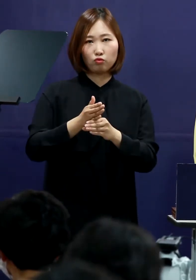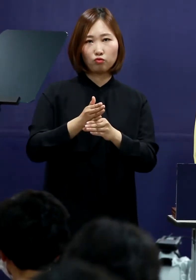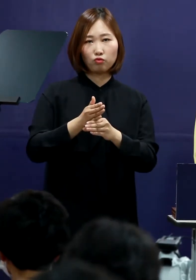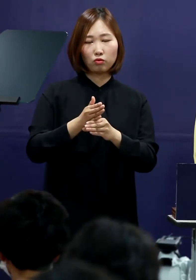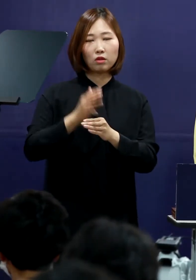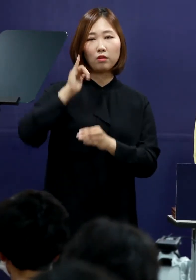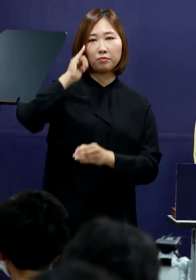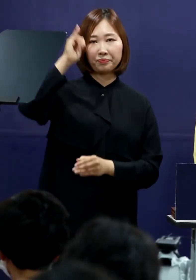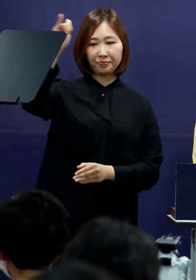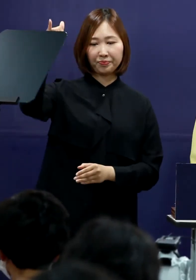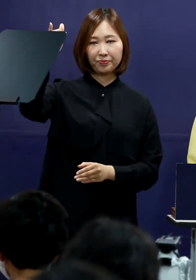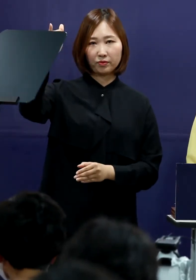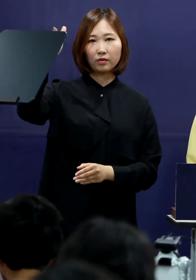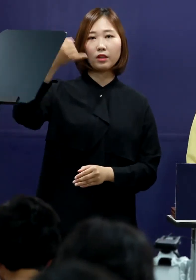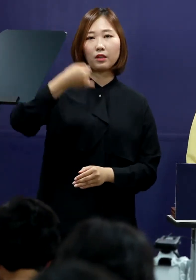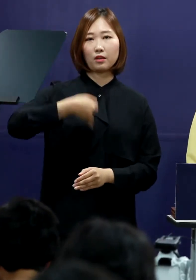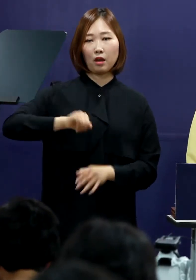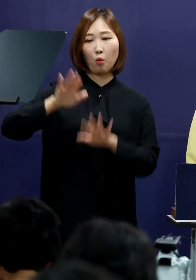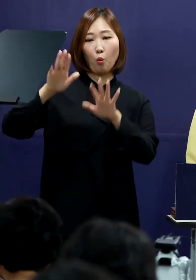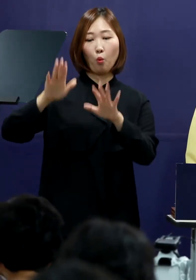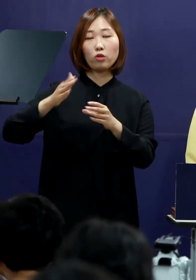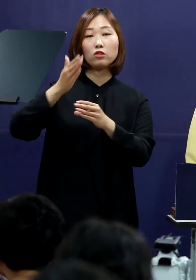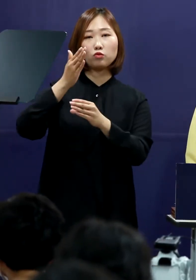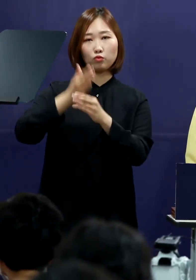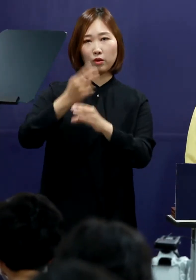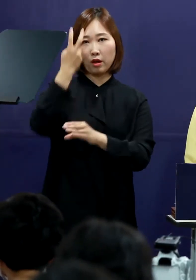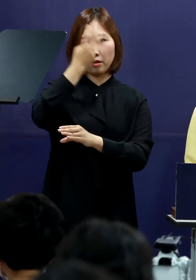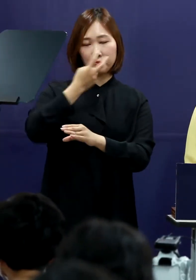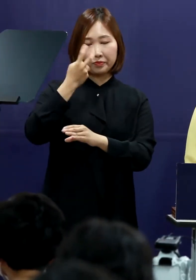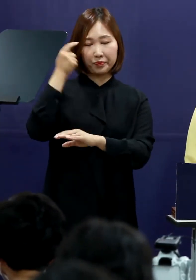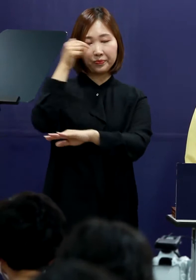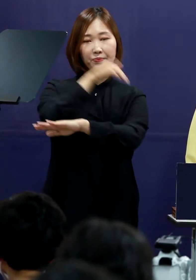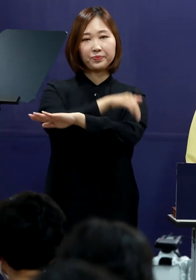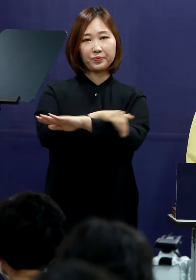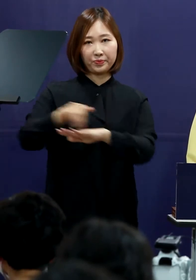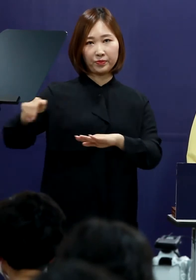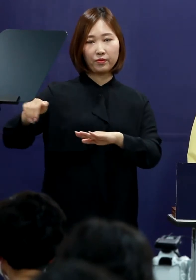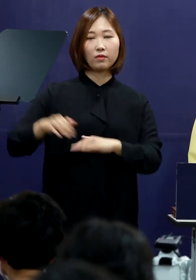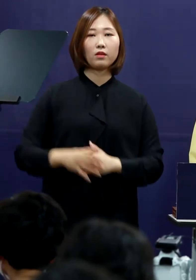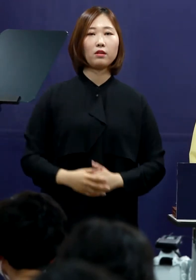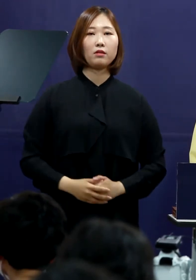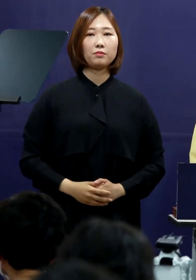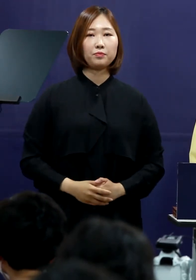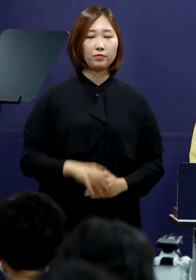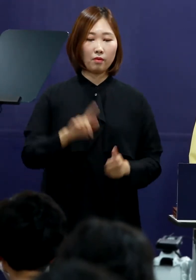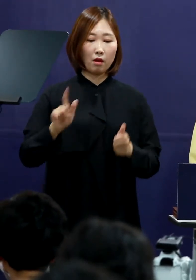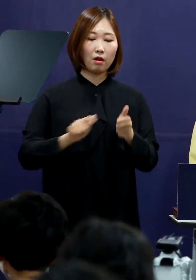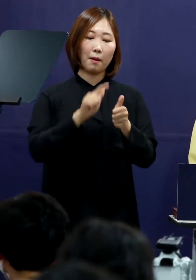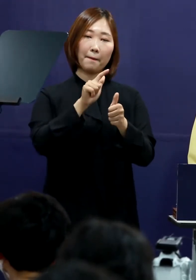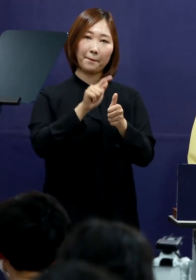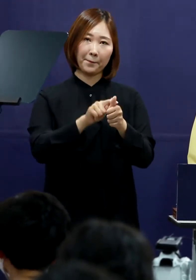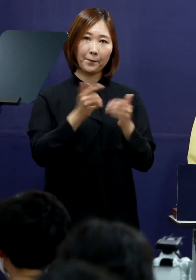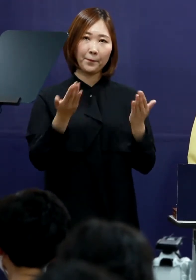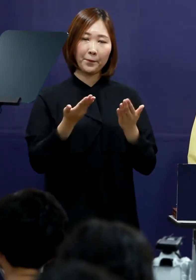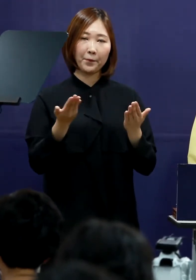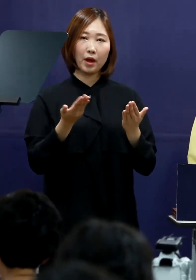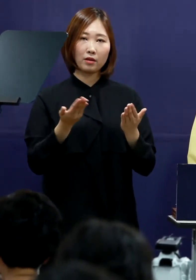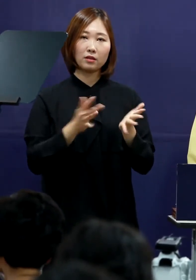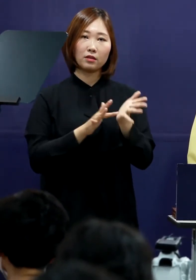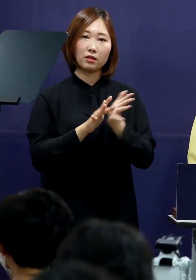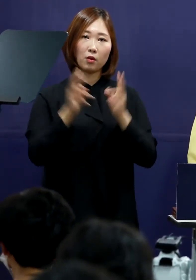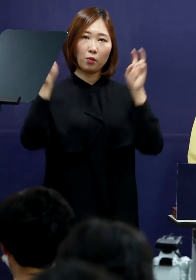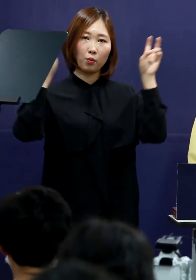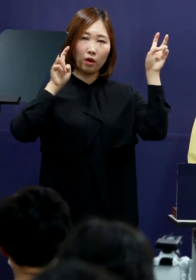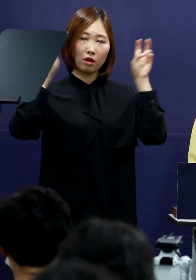연락을 해서 오늘 중으로 좀 내려가요. 계획입니다. 확진자가 근무하는 유나이티드